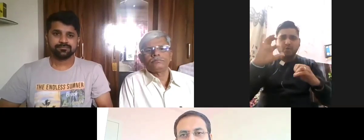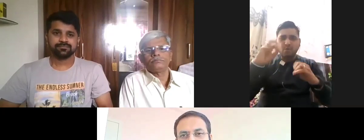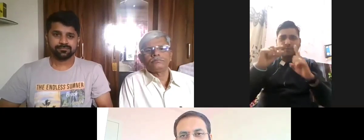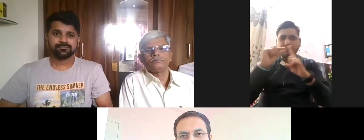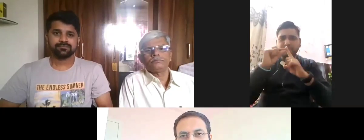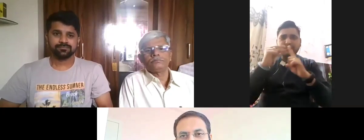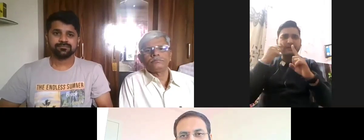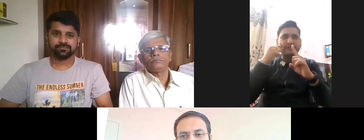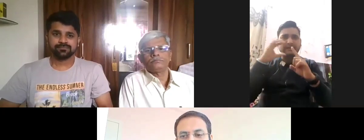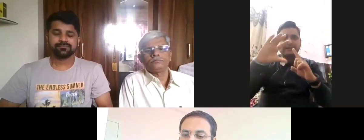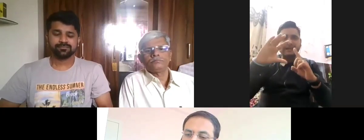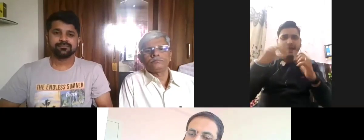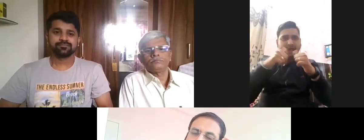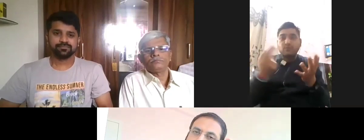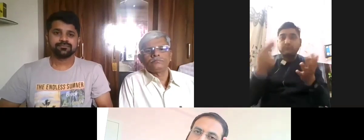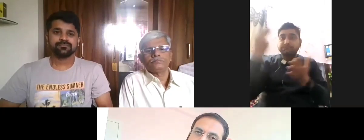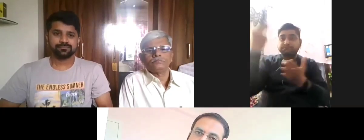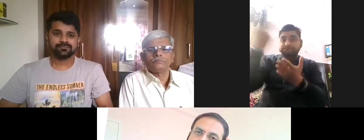कहा था